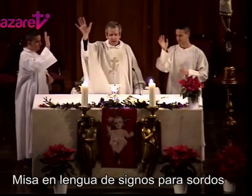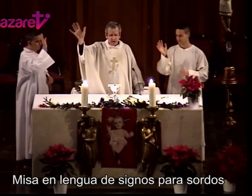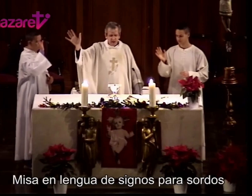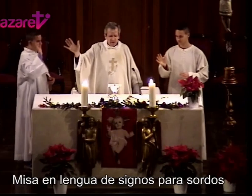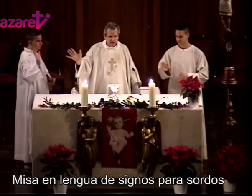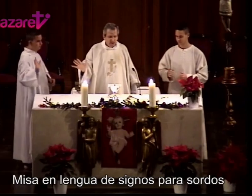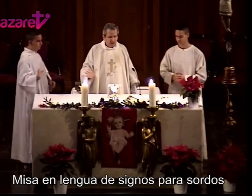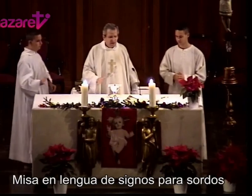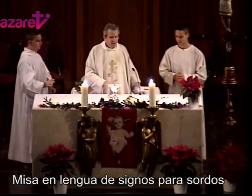en el